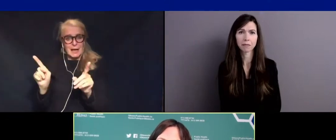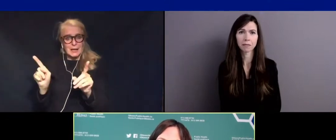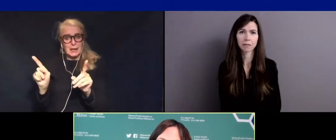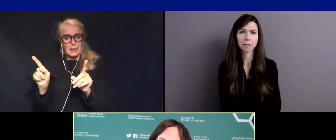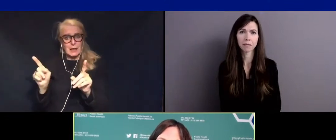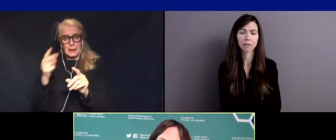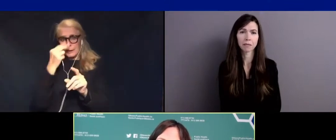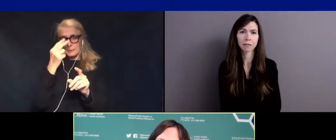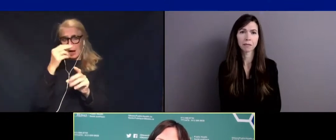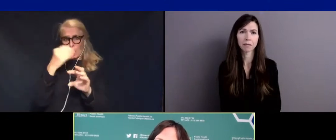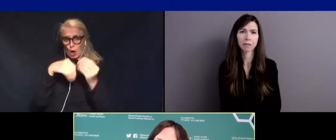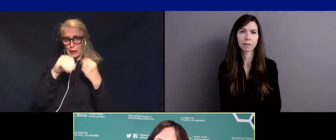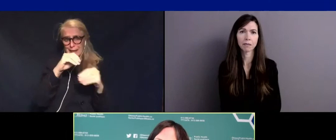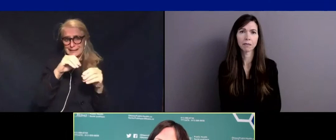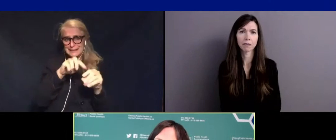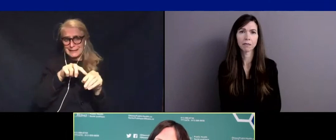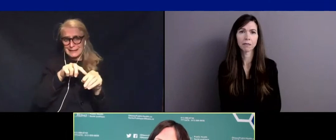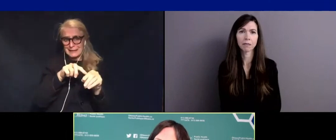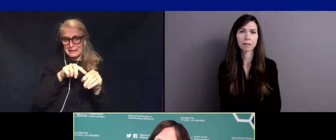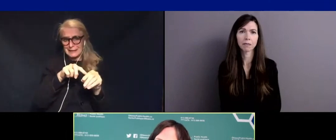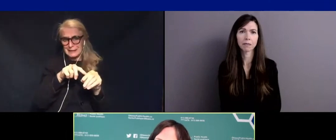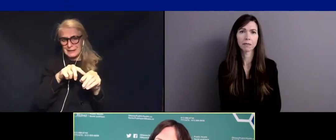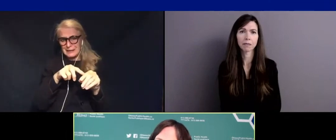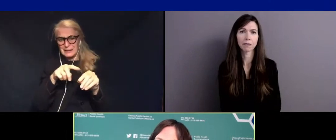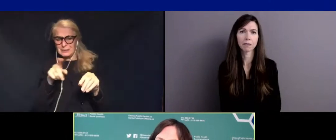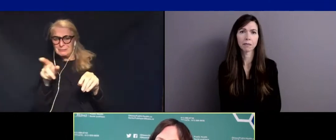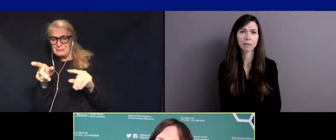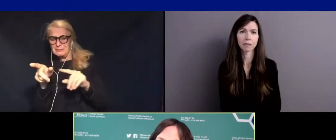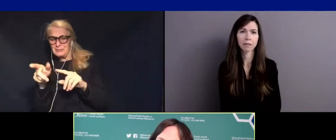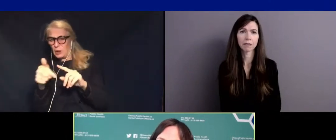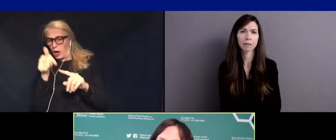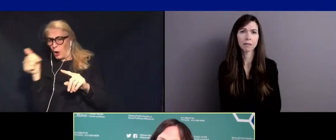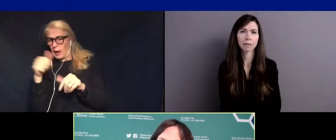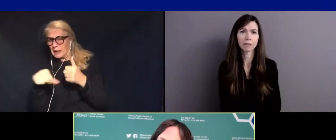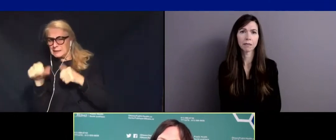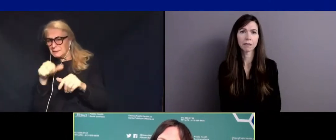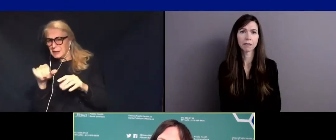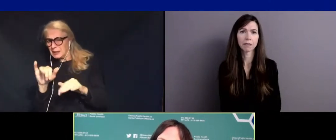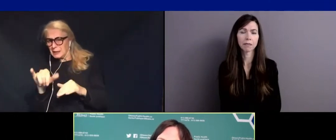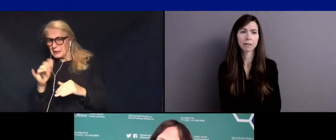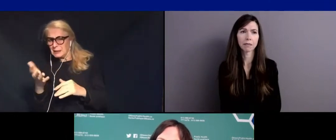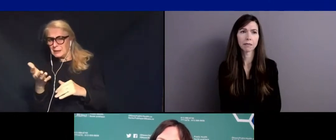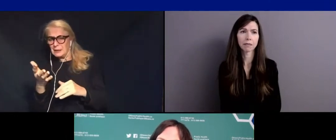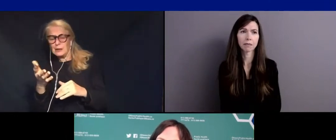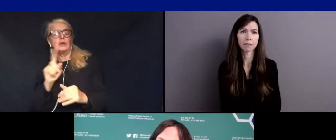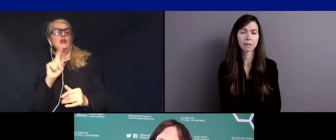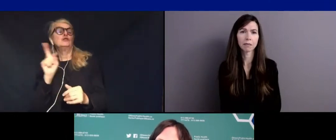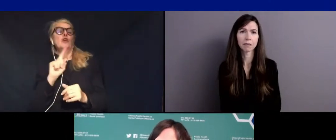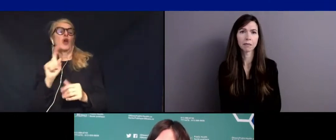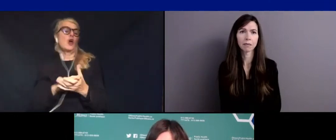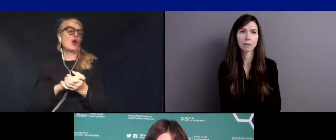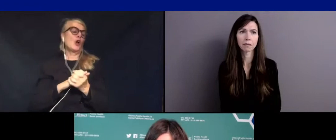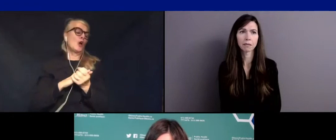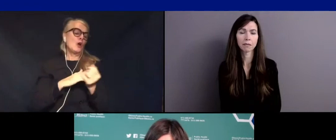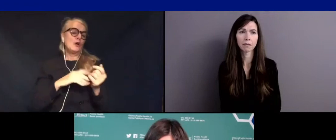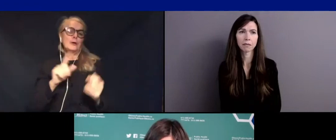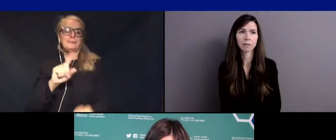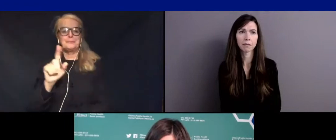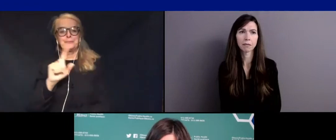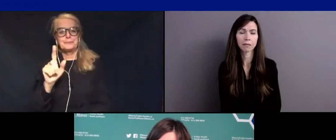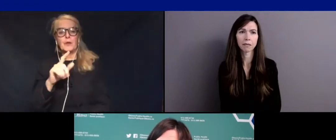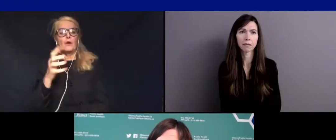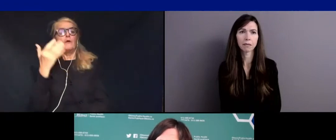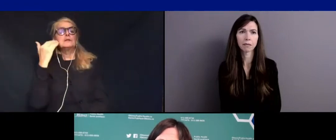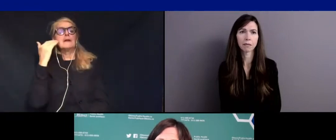sports organisés et aussi une autre activité? Non, plus... quelle